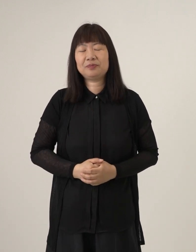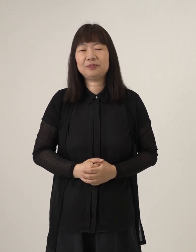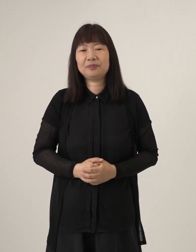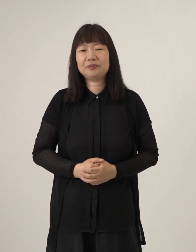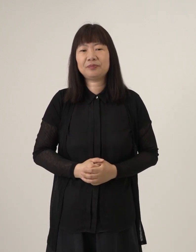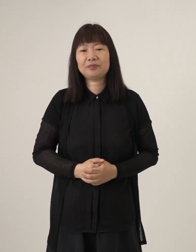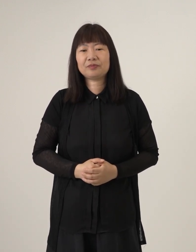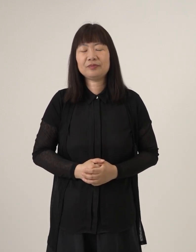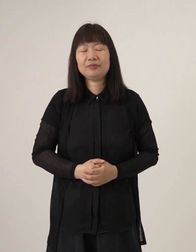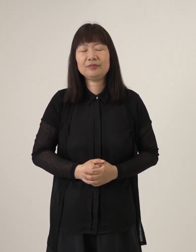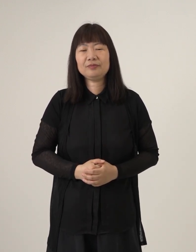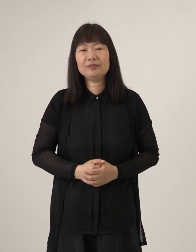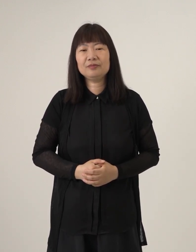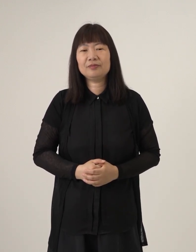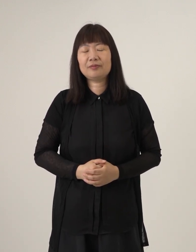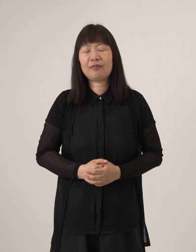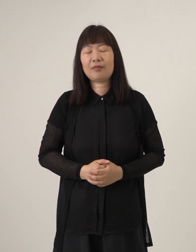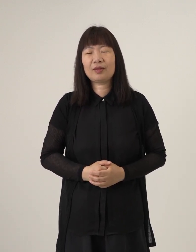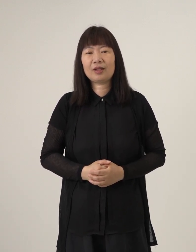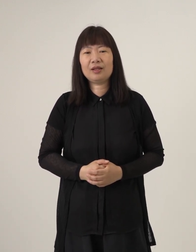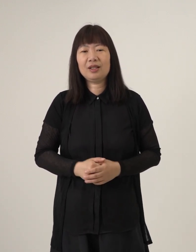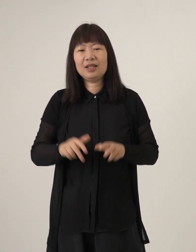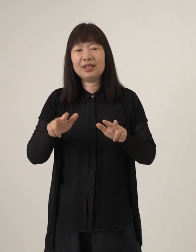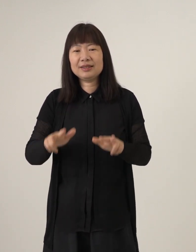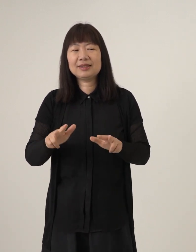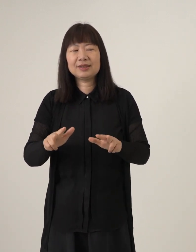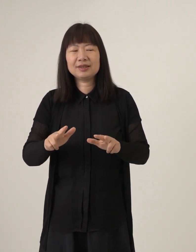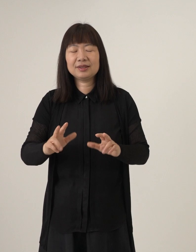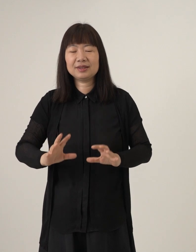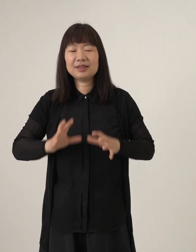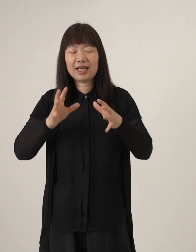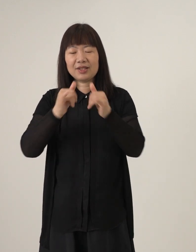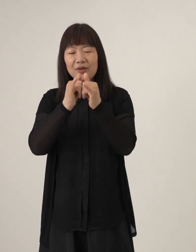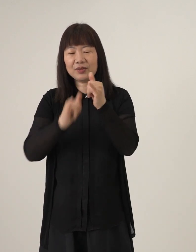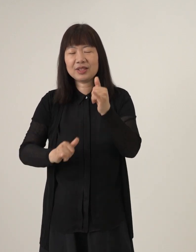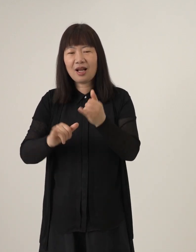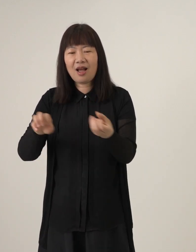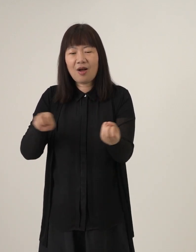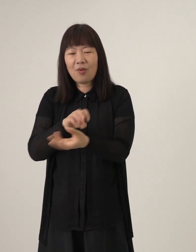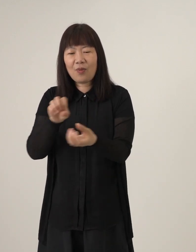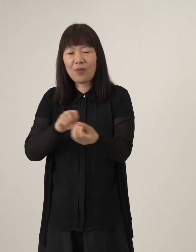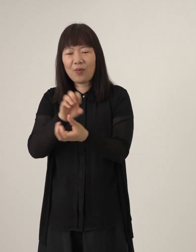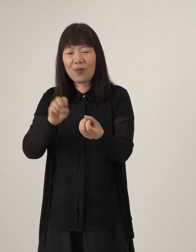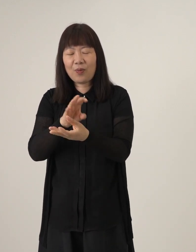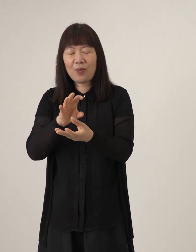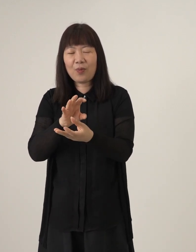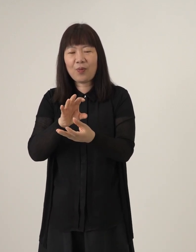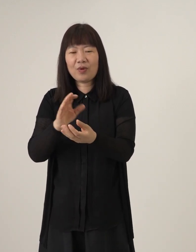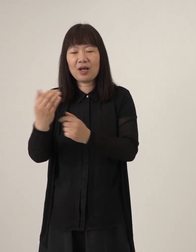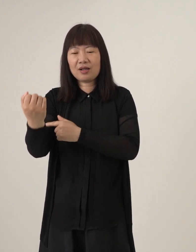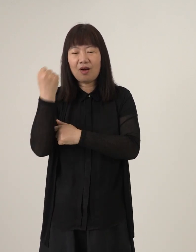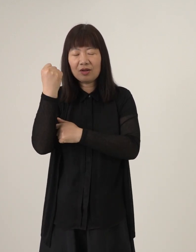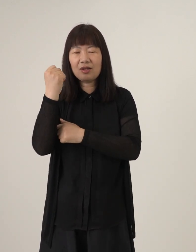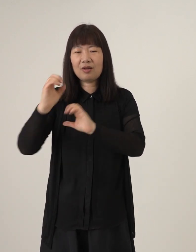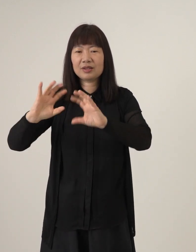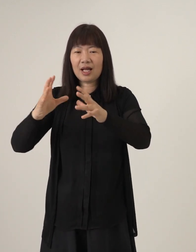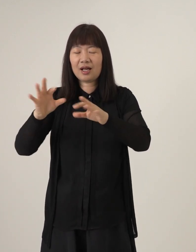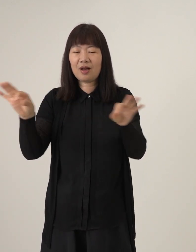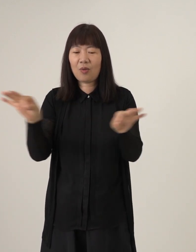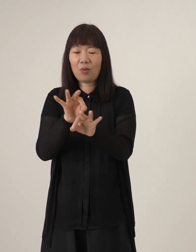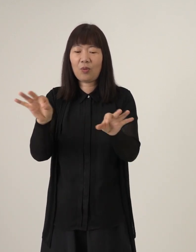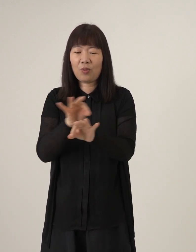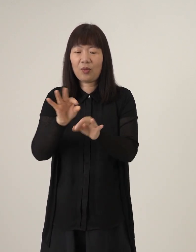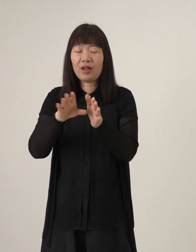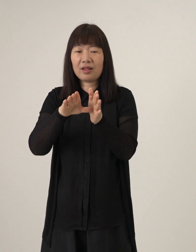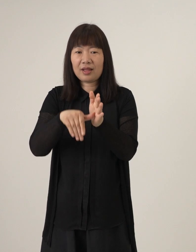이게 격동의 세계의 질서가 재편되는 역사 속에서 실질적으로